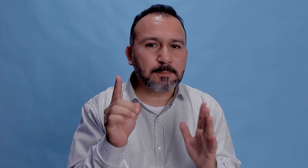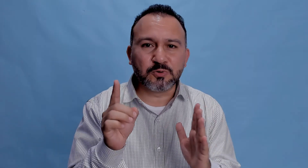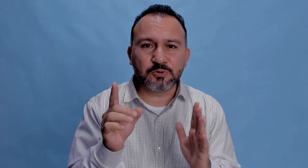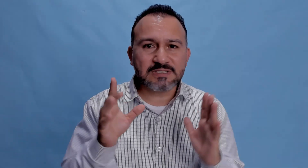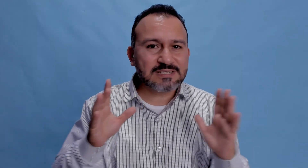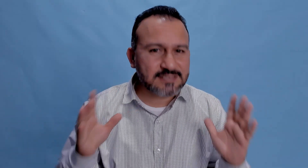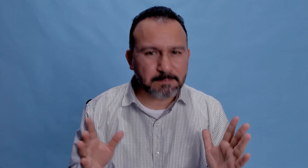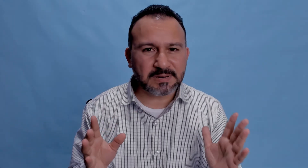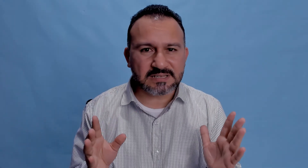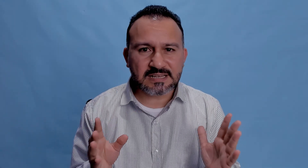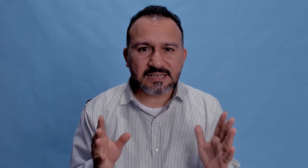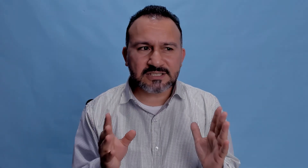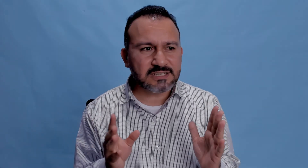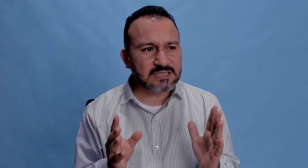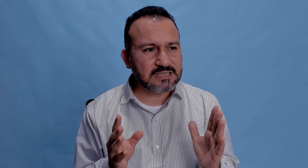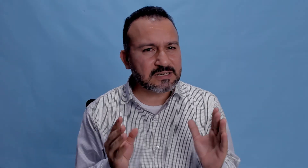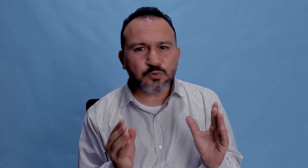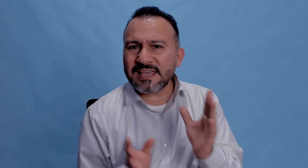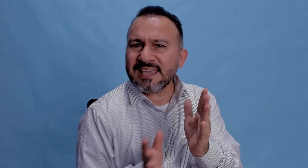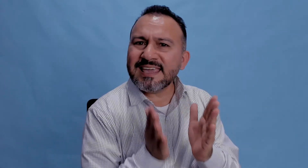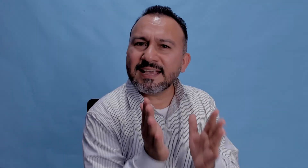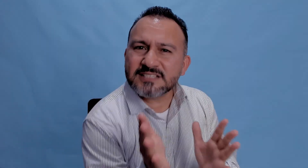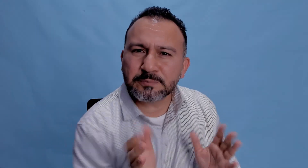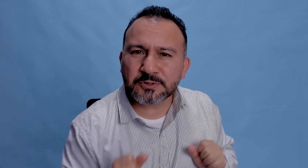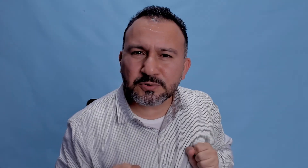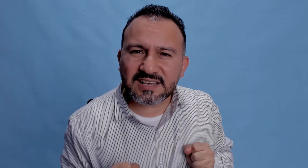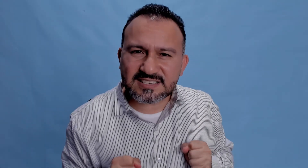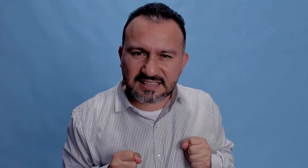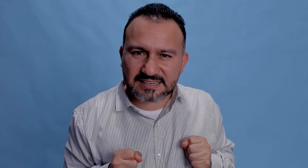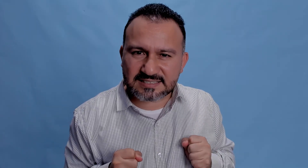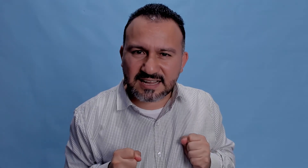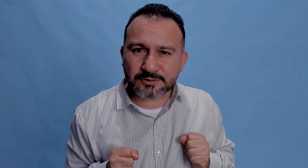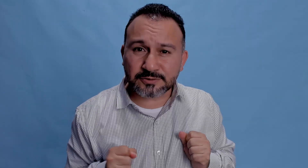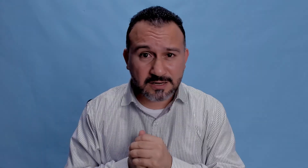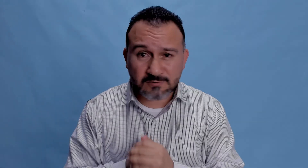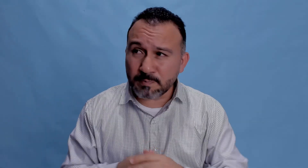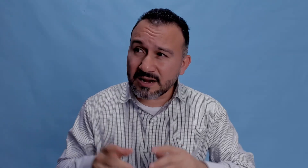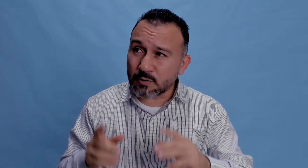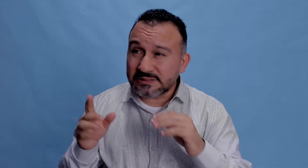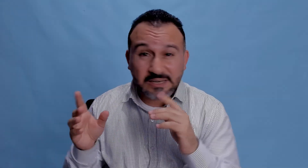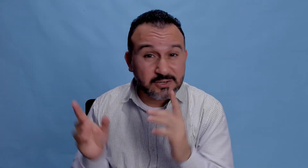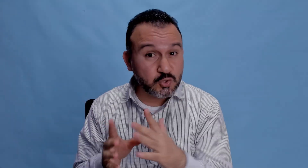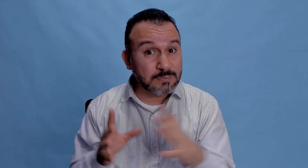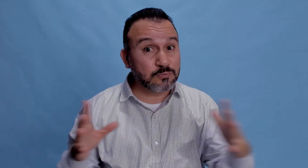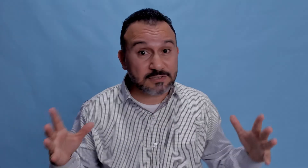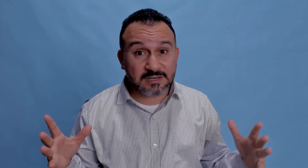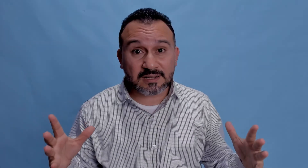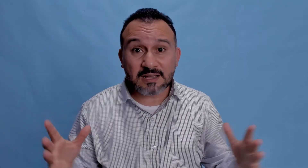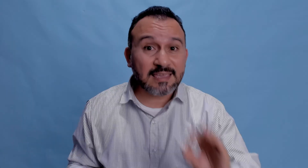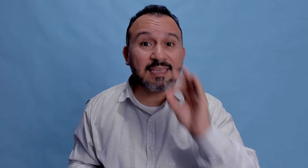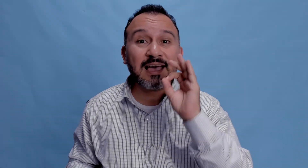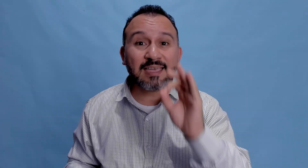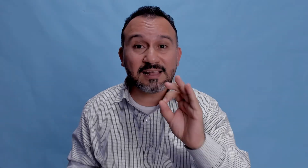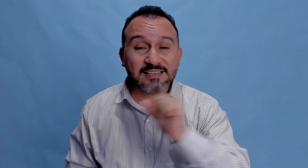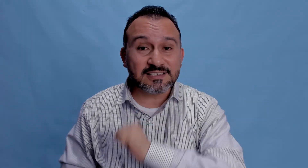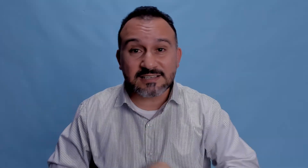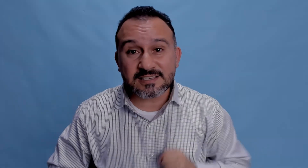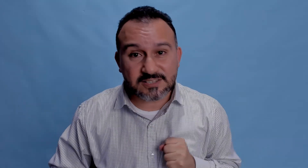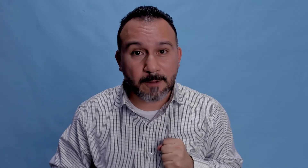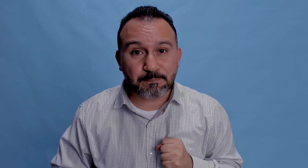exemplo simples de o que é esse português sinalizado. Eu vou pegar o trecho de uma música que é aquela que diz assim, ó.